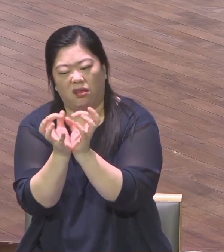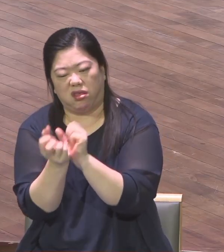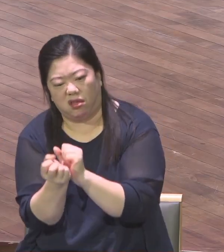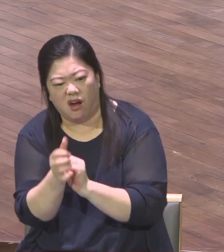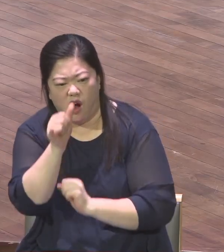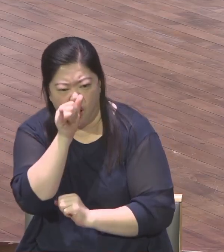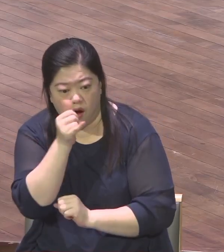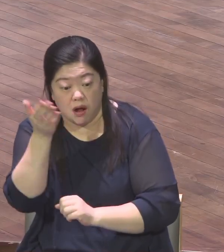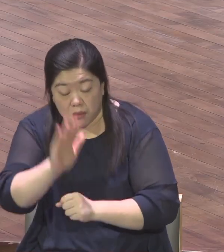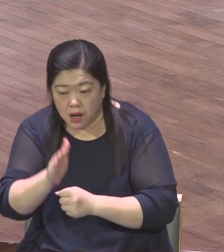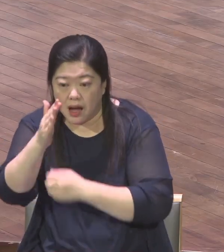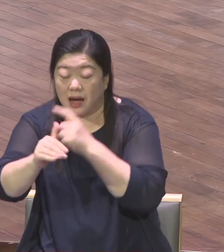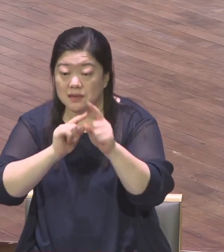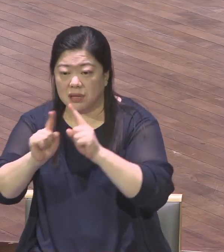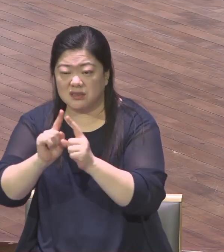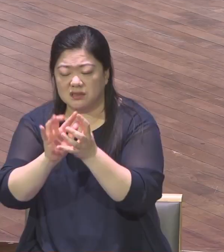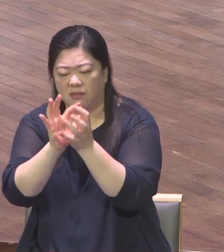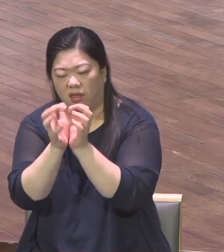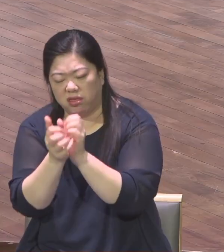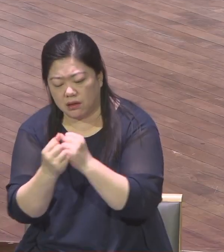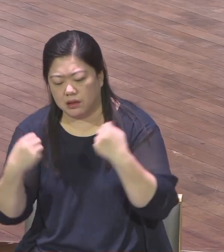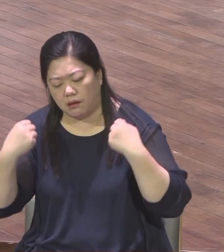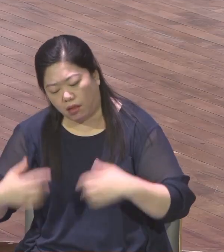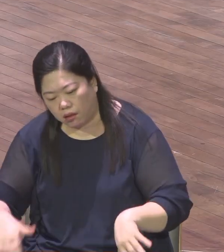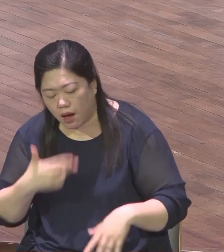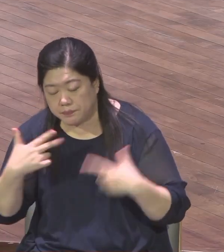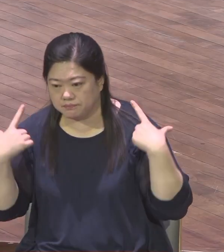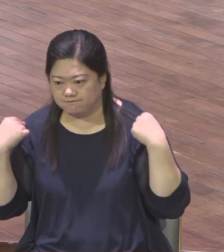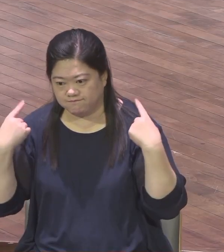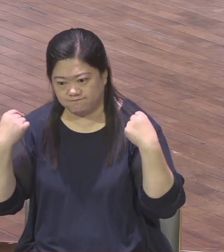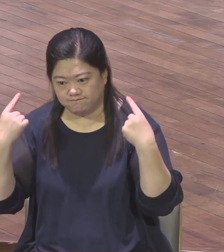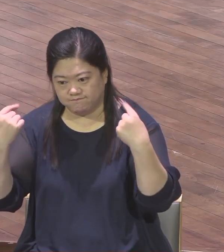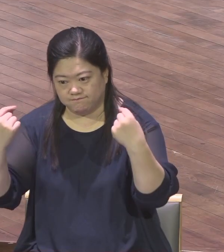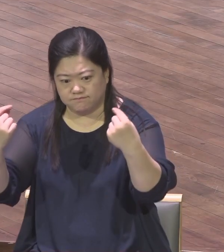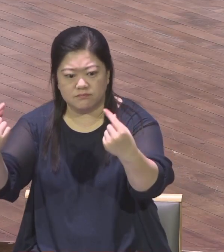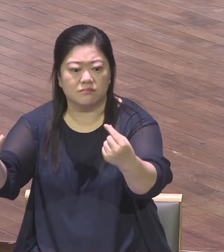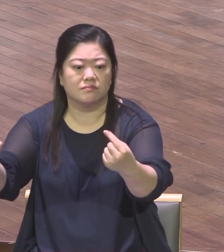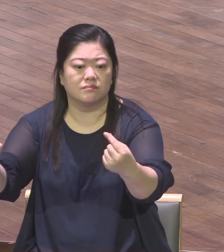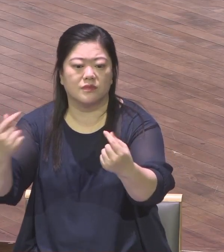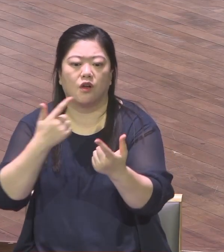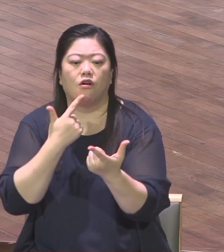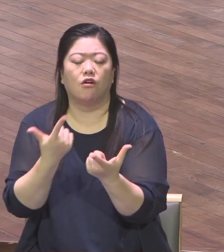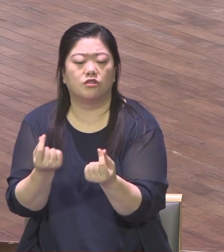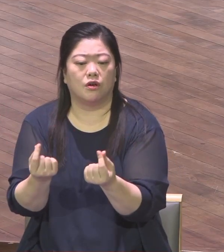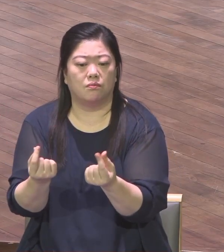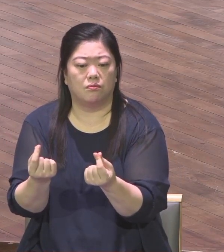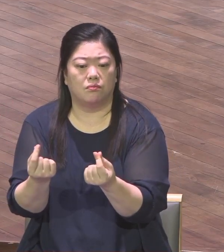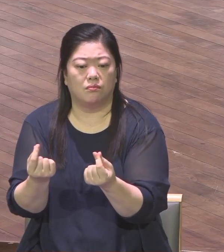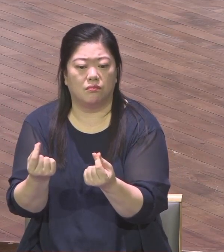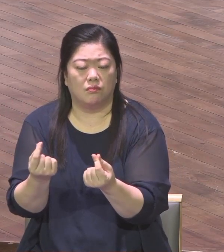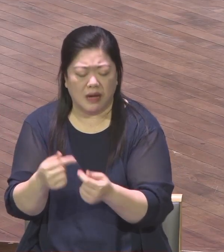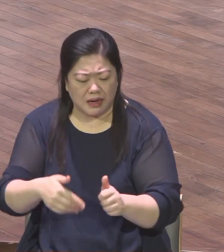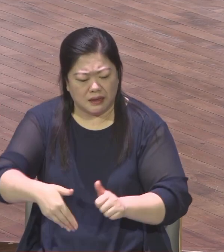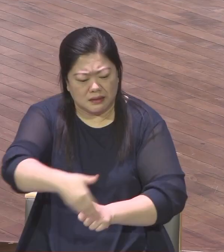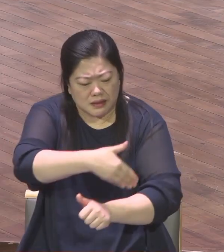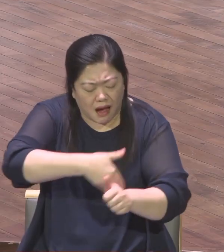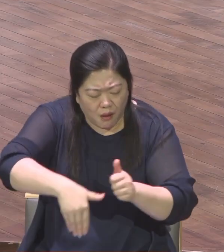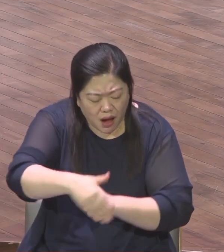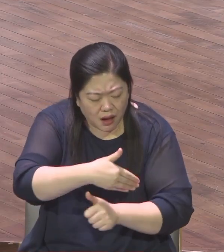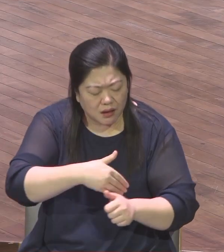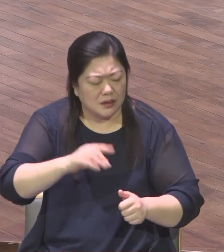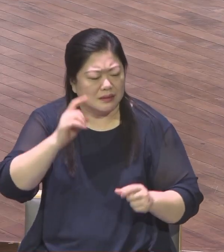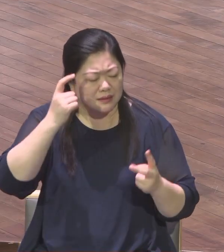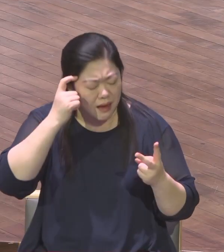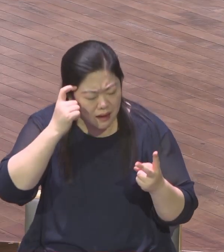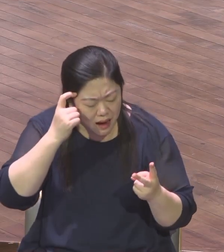하나님의 말씀은 영원하기 때문에 영원하다. 이 말씀을 했어요. 시시각각 변하는 인간의